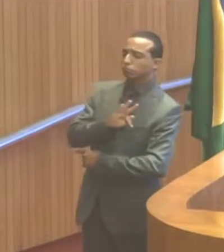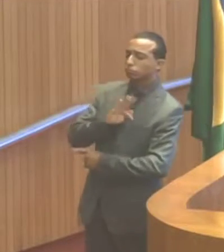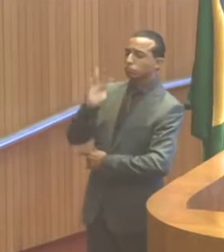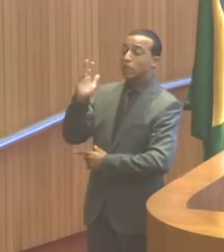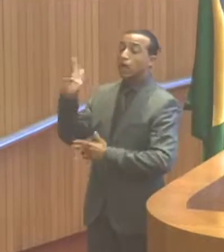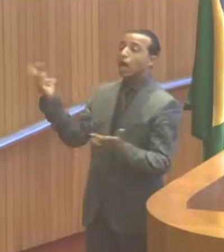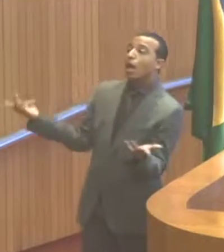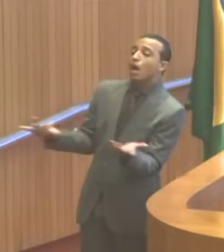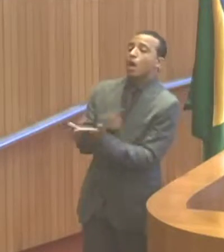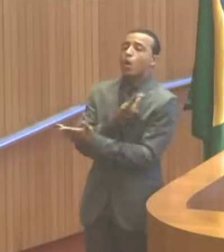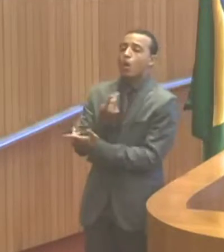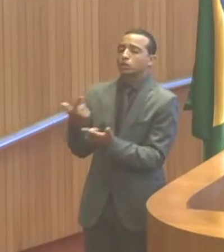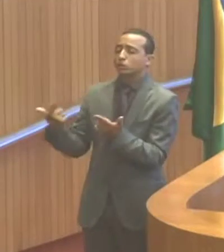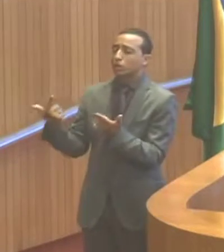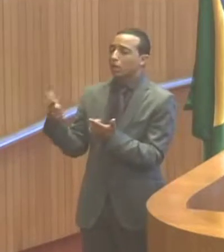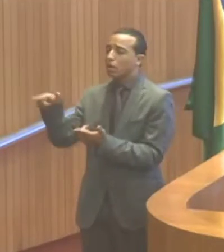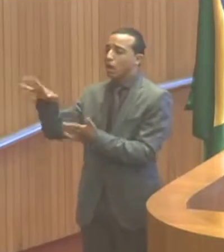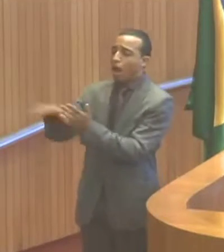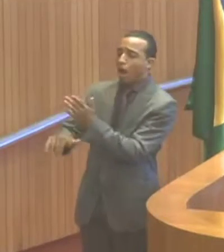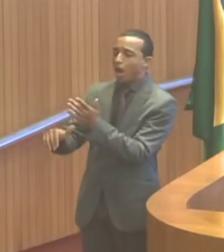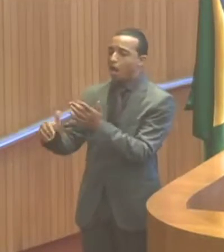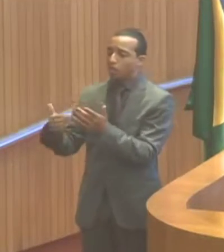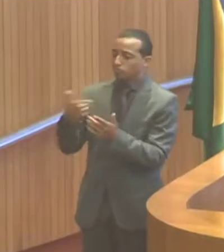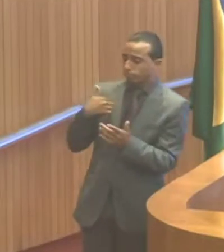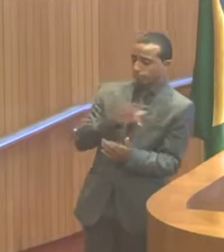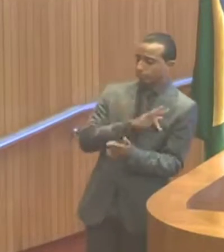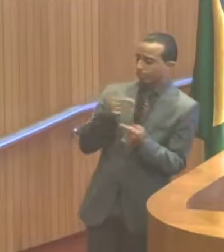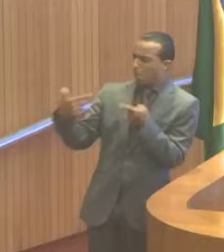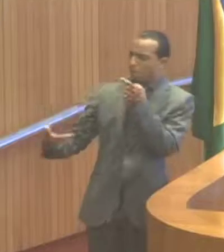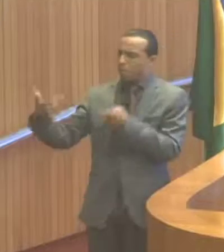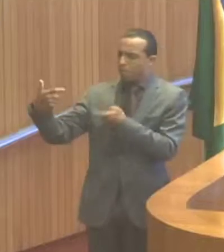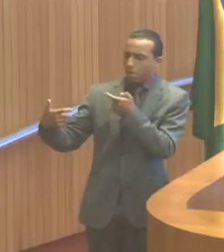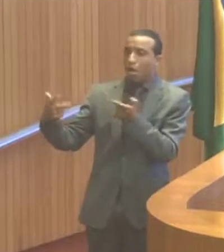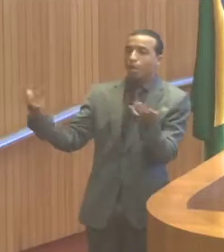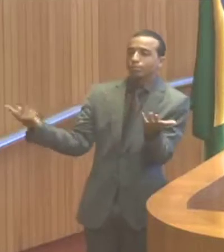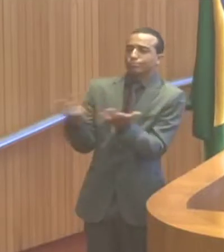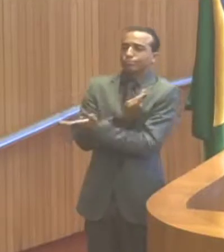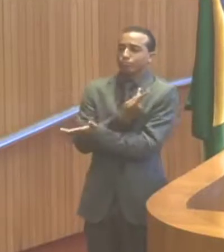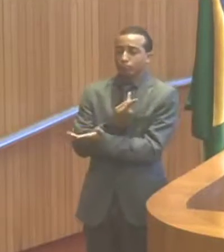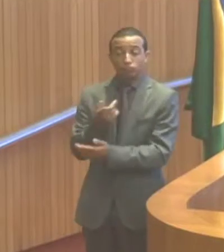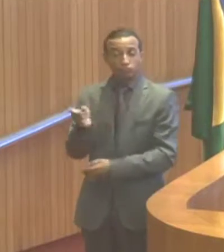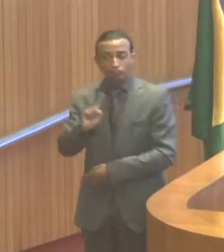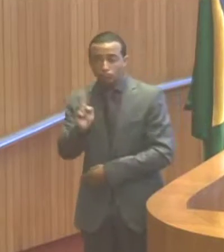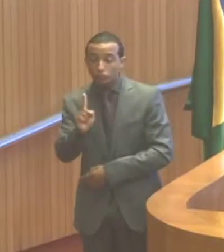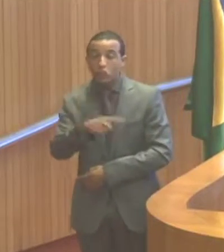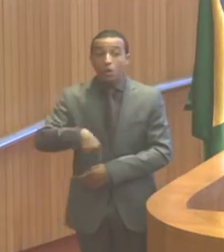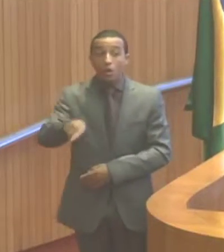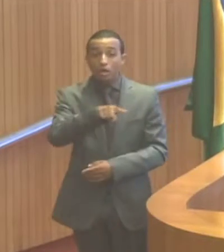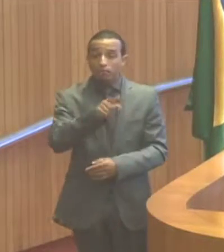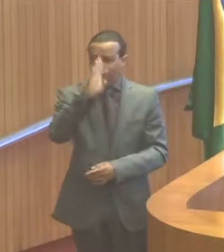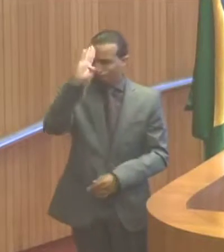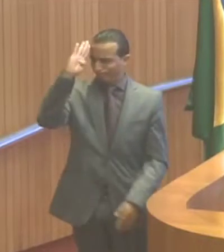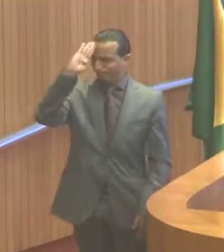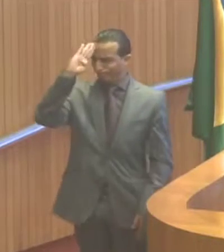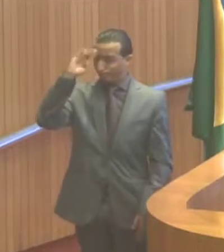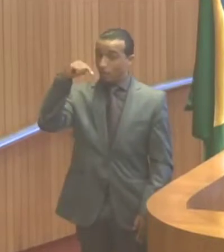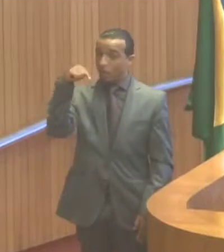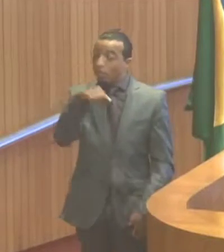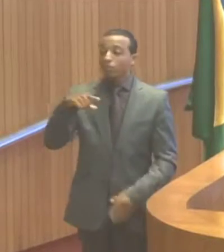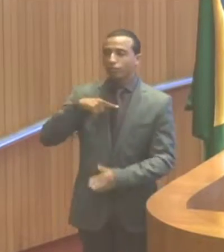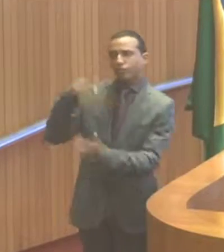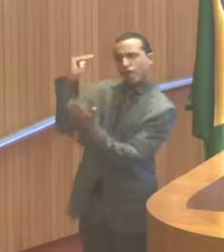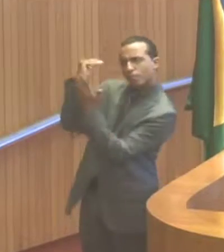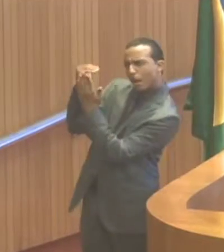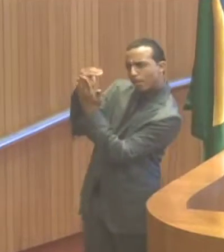portanto, numa troca de tiros, o policial está sendo assassinado. Os militares do estado do Maranhão estão sendo